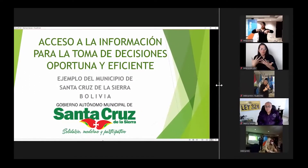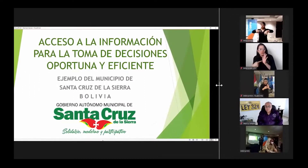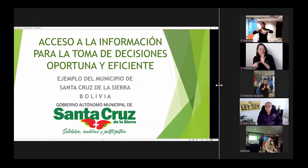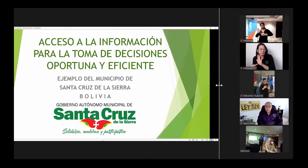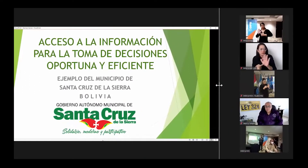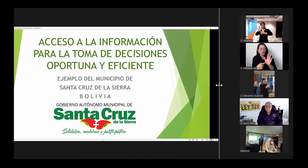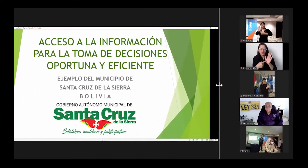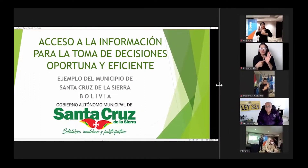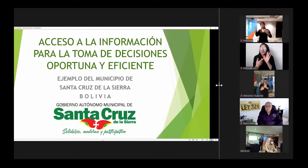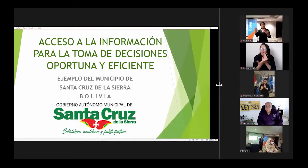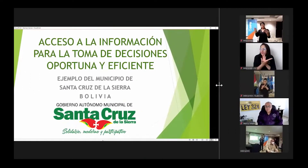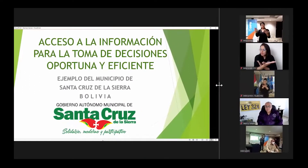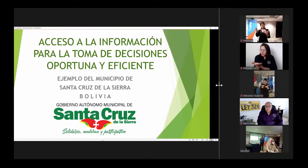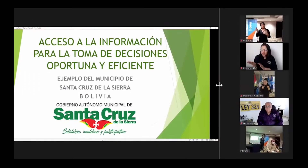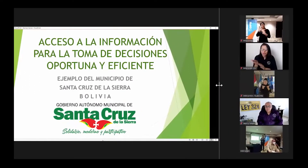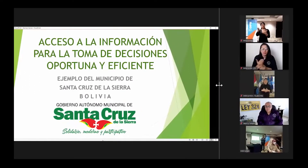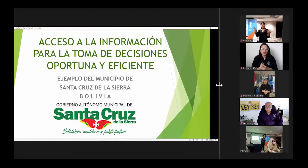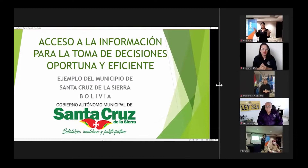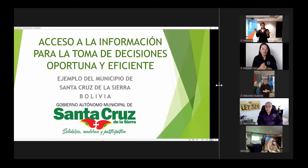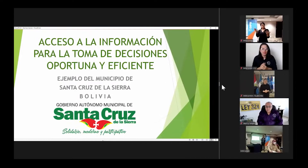presentarles a ustedes.